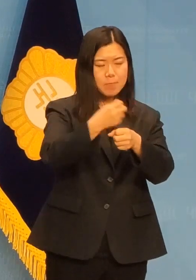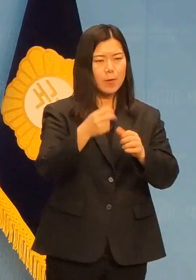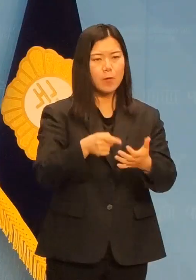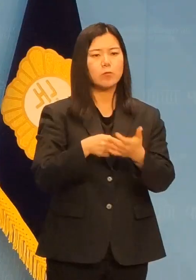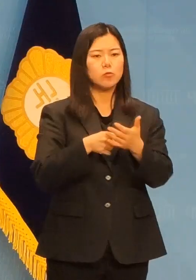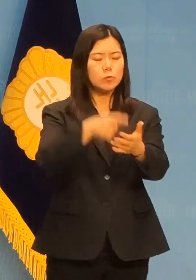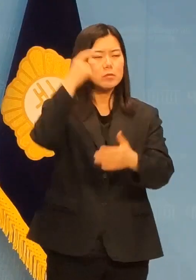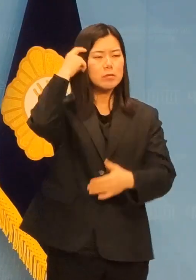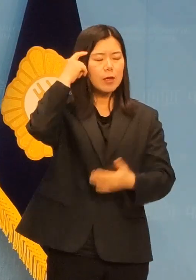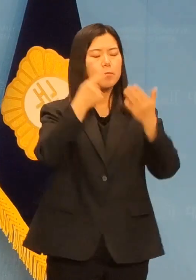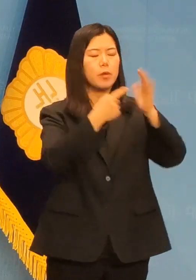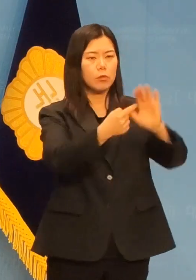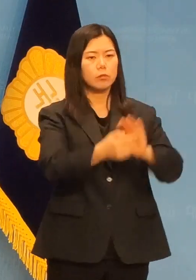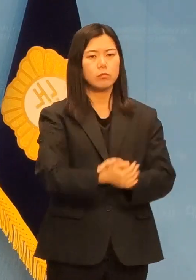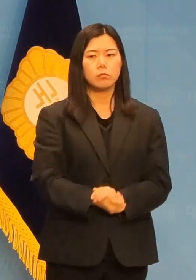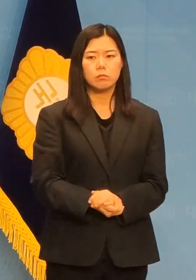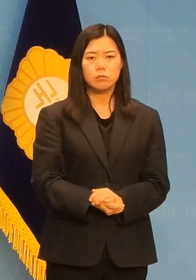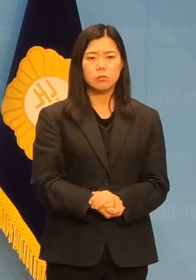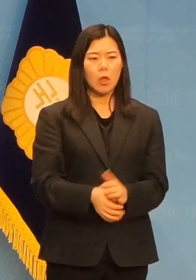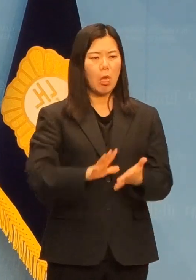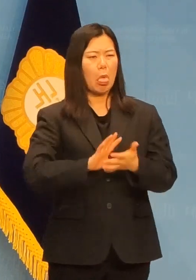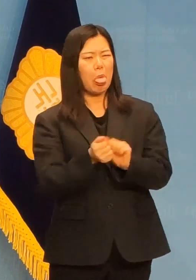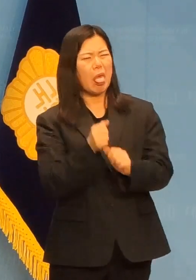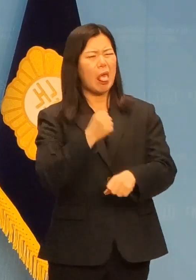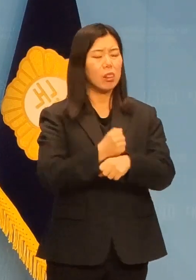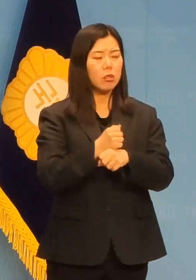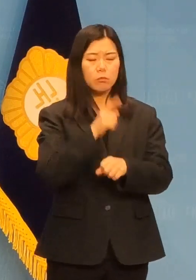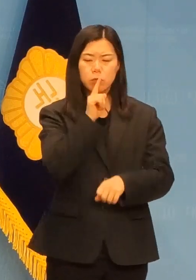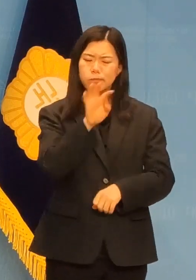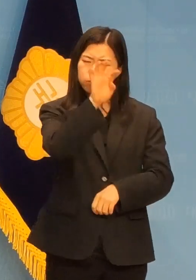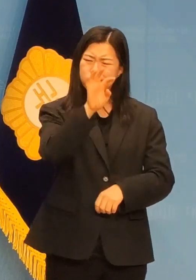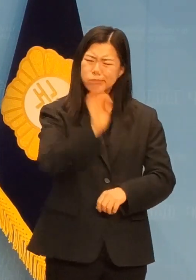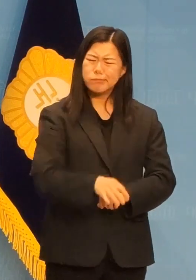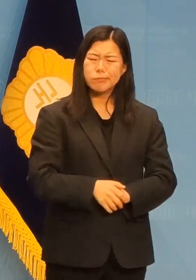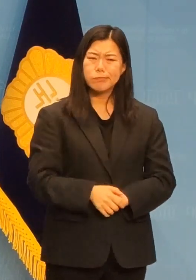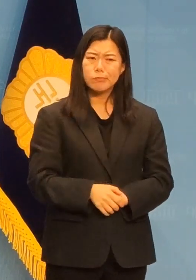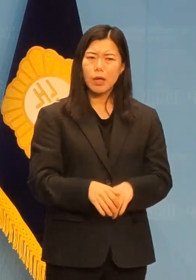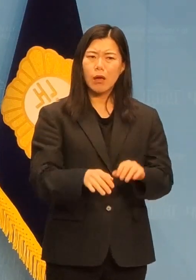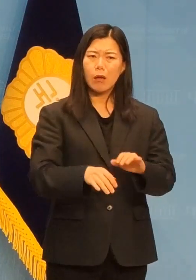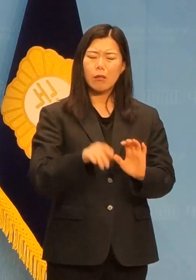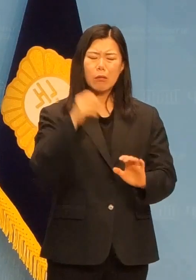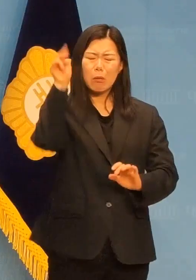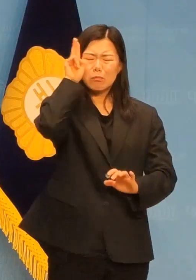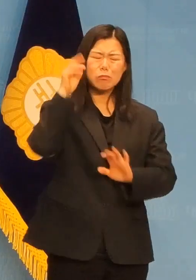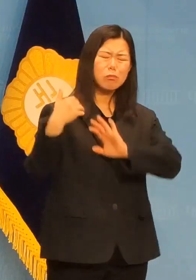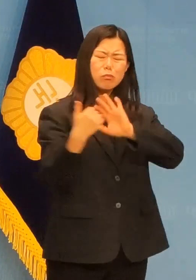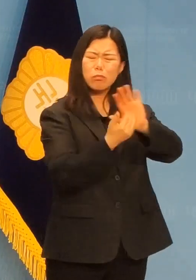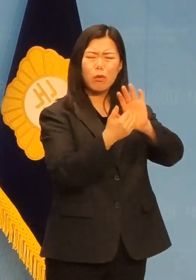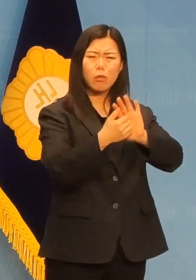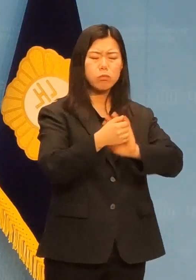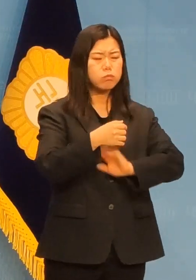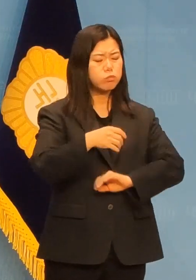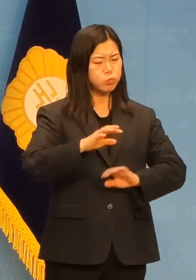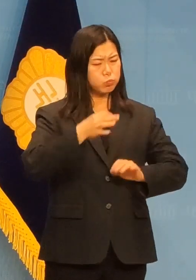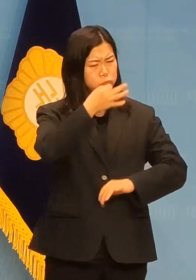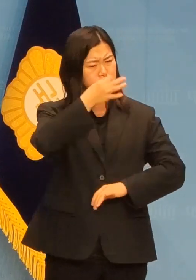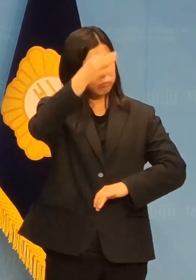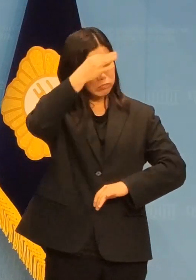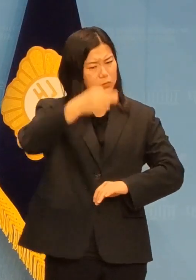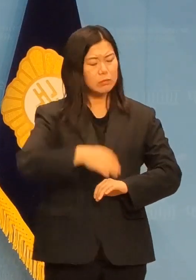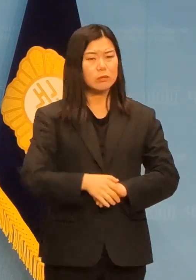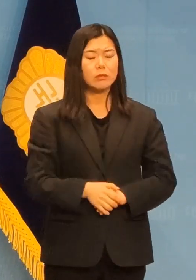추진 의지를 밝히자 졸속이라는 낙인을 찍으며 제동을 거는 행태는 자기